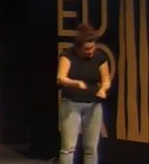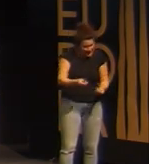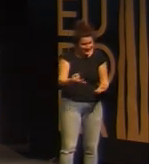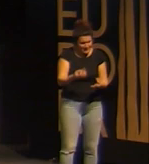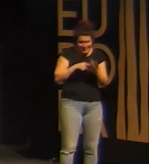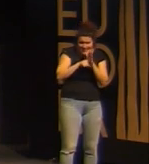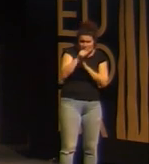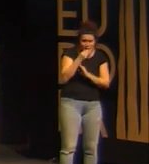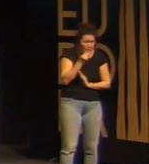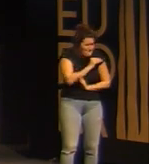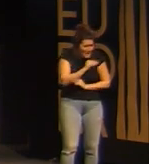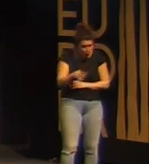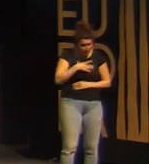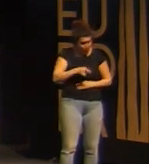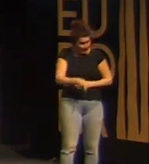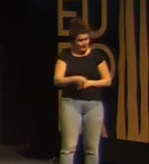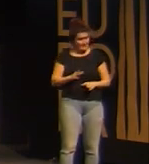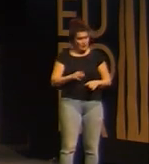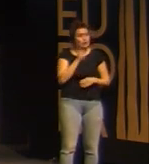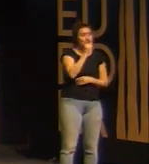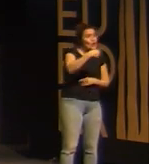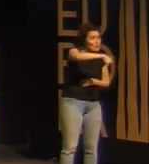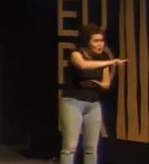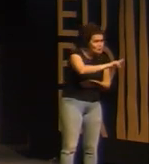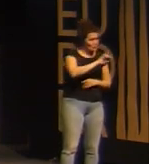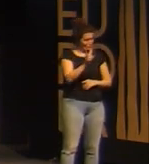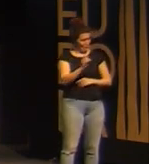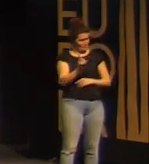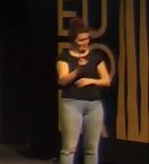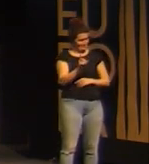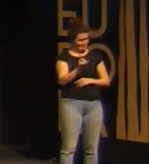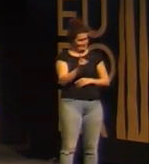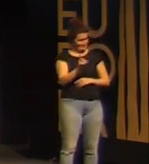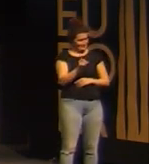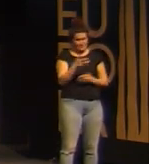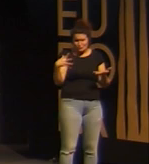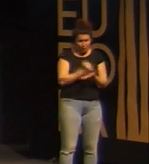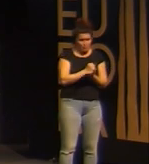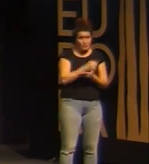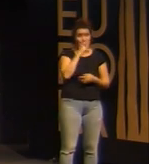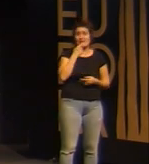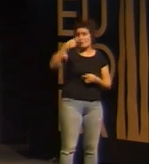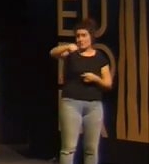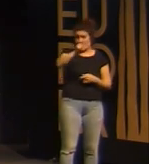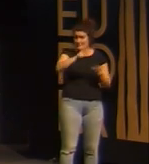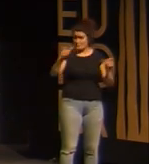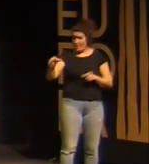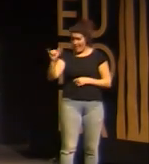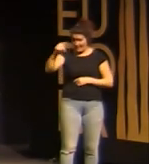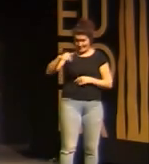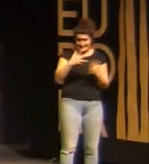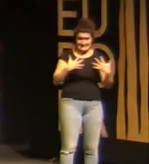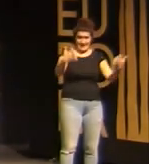su mejor versión no solo los vuestros y las muestras por tanto las personas que estáis en la sala ahora mismo también